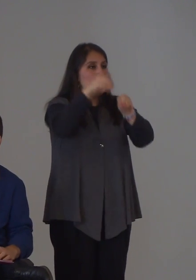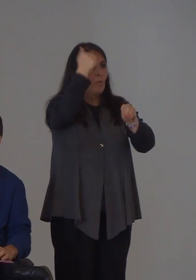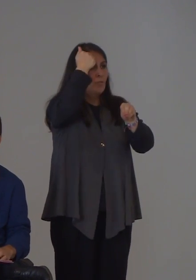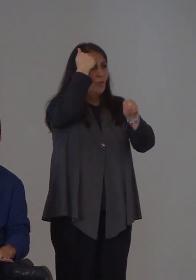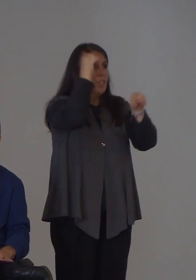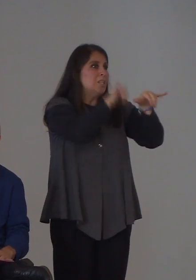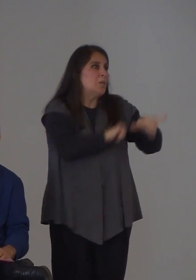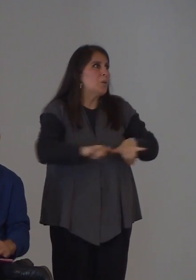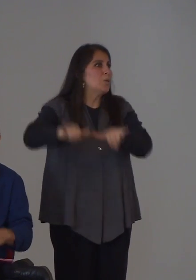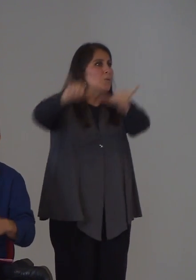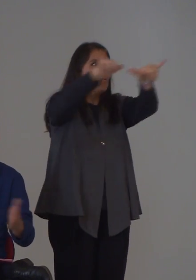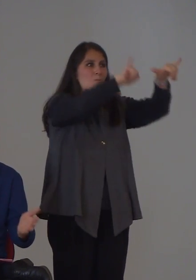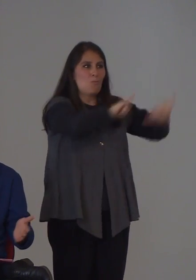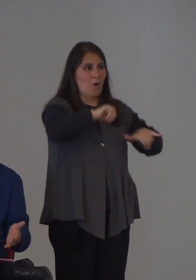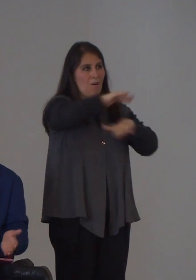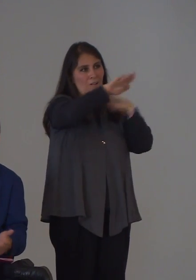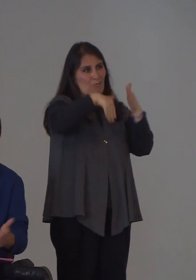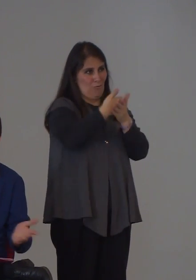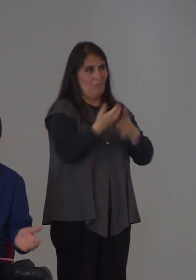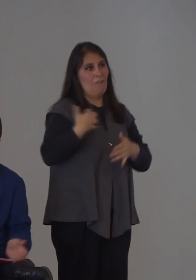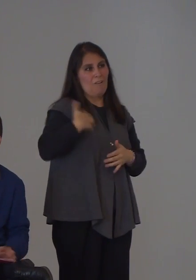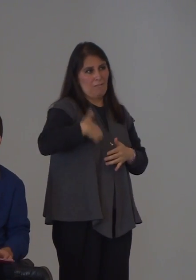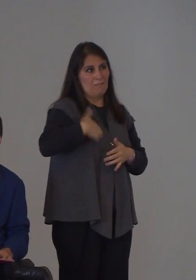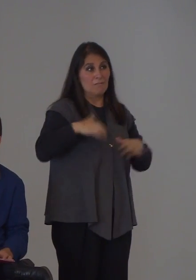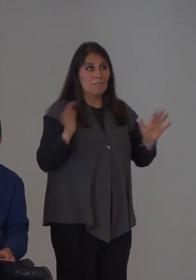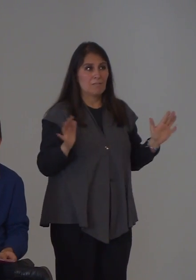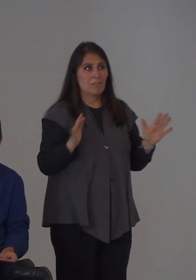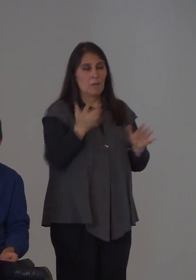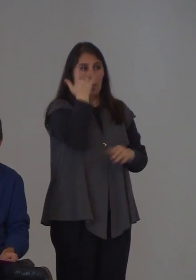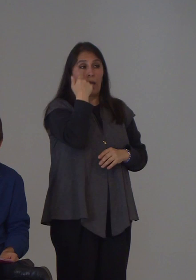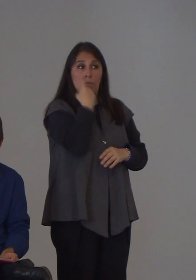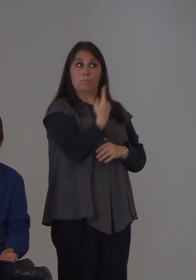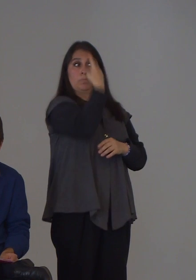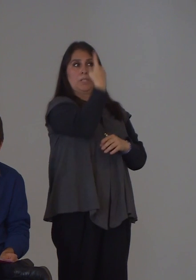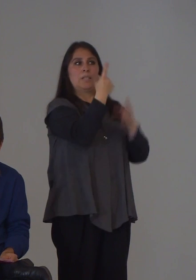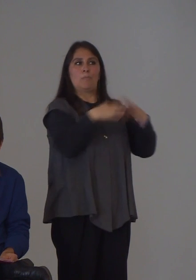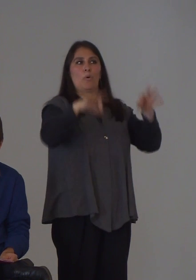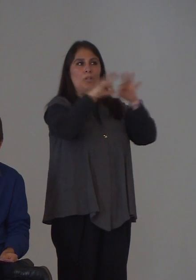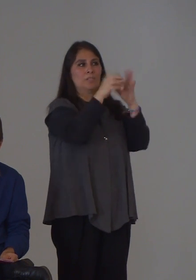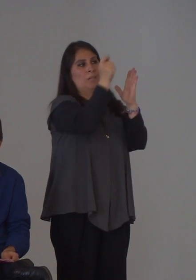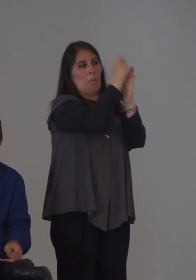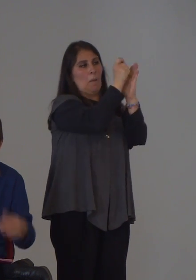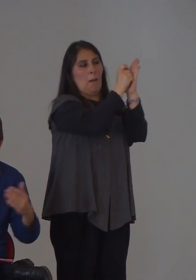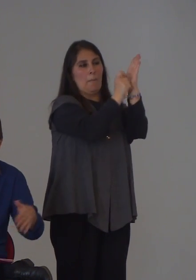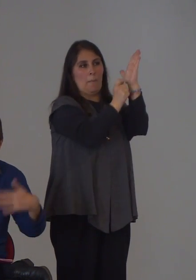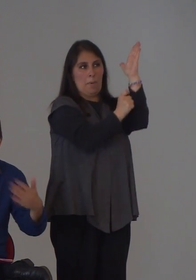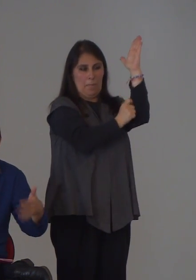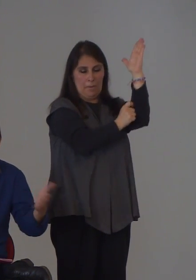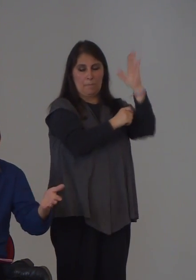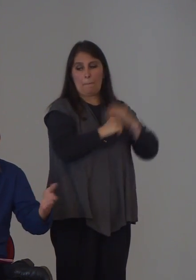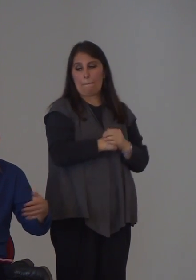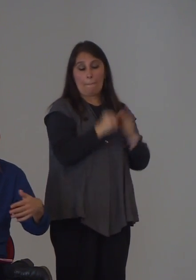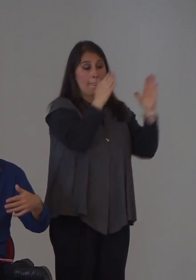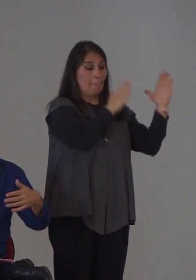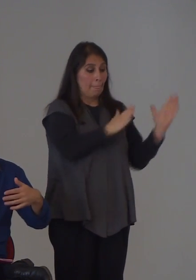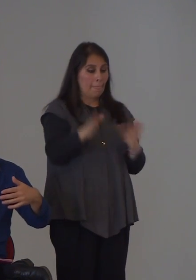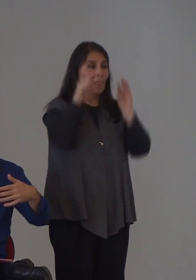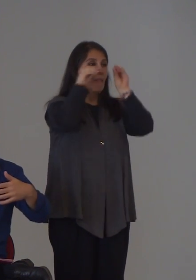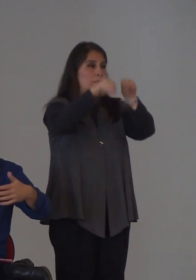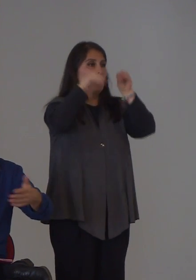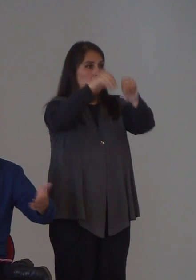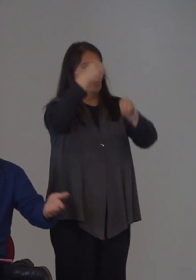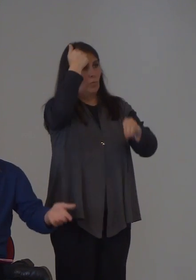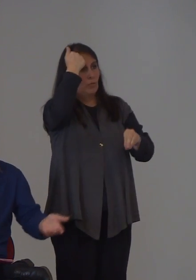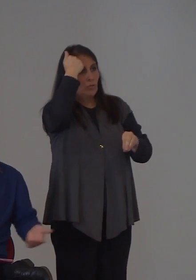nivel nacional, porque se ha considerado que era como una prioridad. Y en los planes de formación docente y en